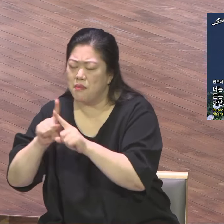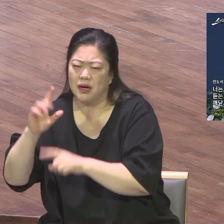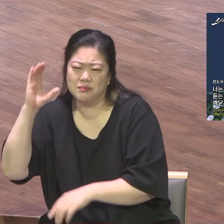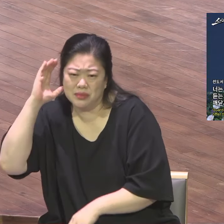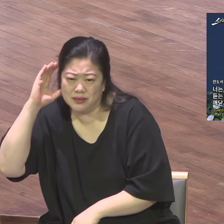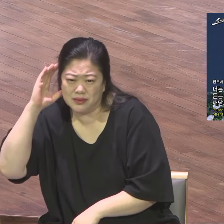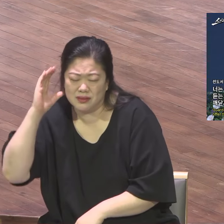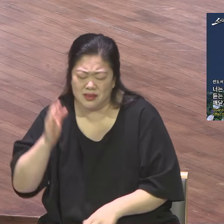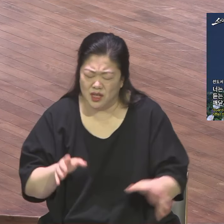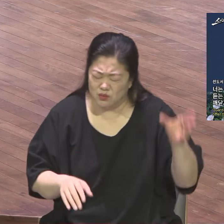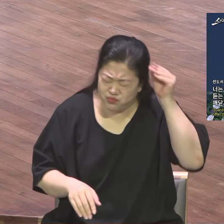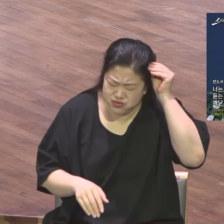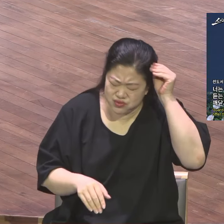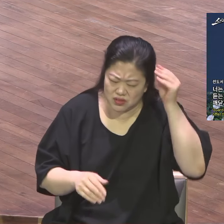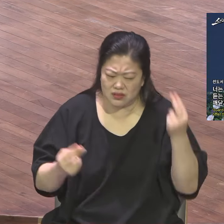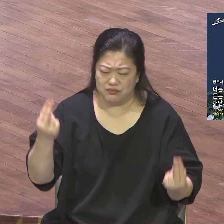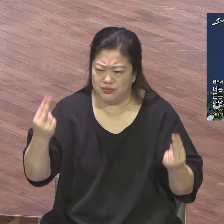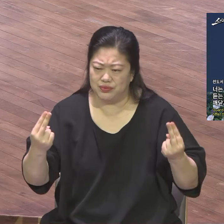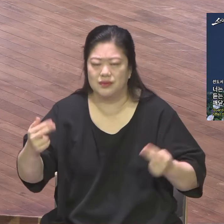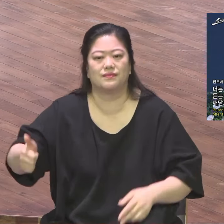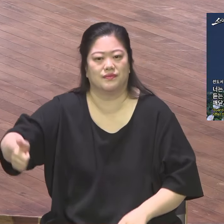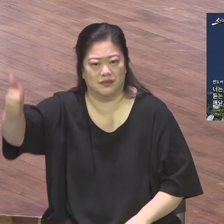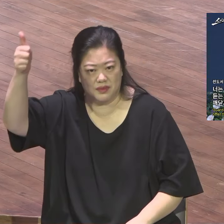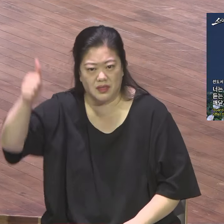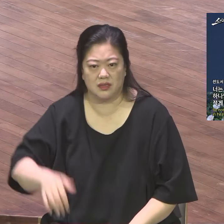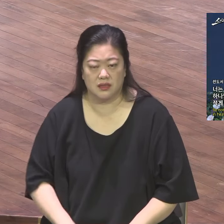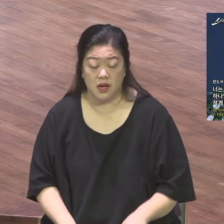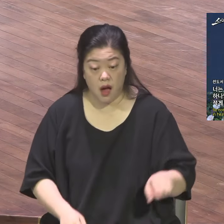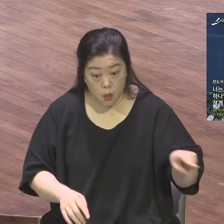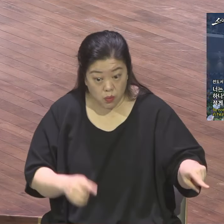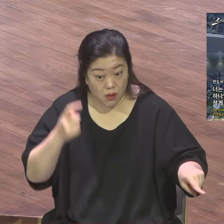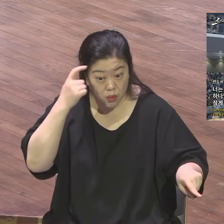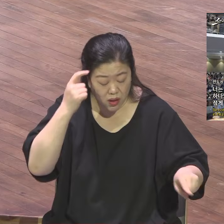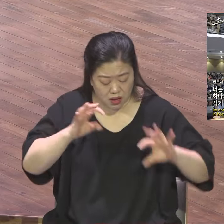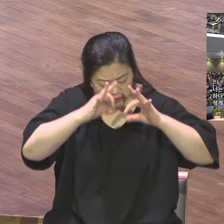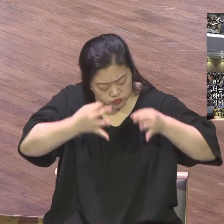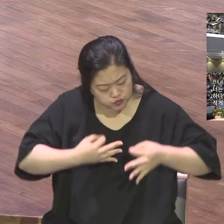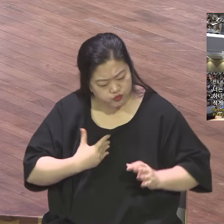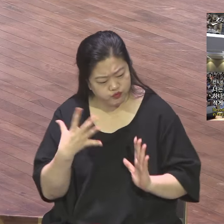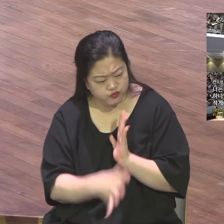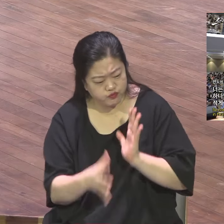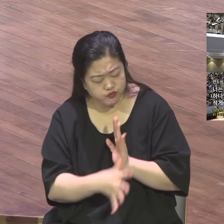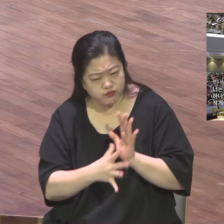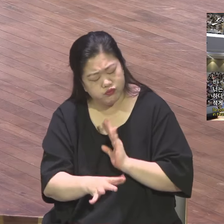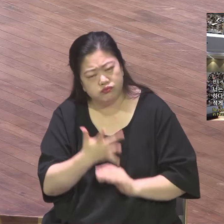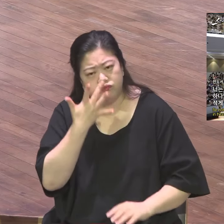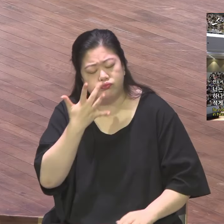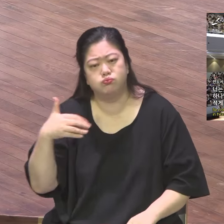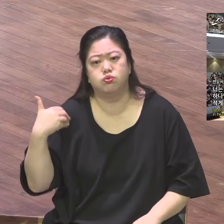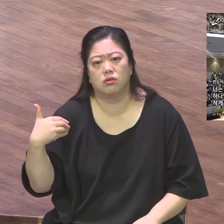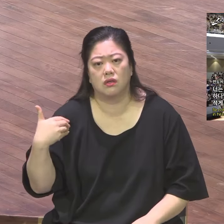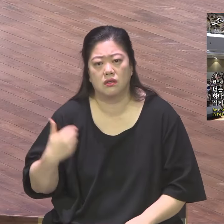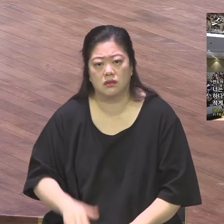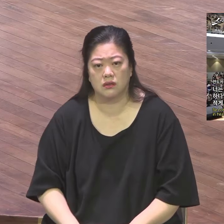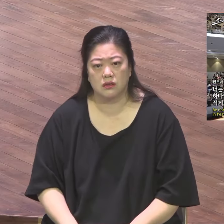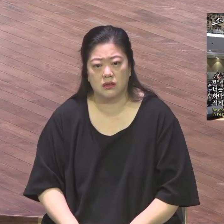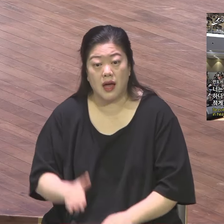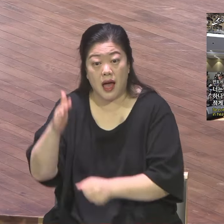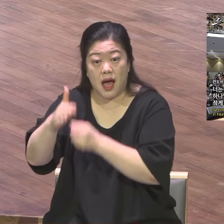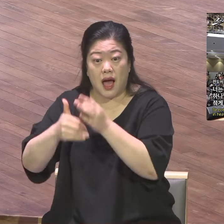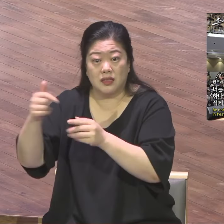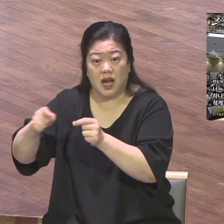나으니 그들은 악을 행하면서도 깨닫지 못함이니라. 너는 하나님 앞에서 함부로 입을 열지